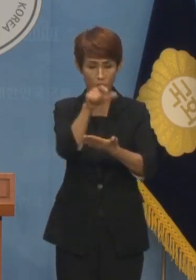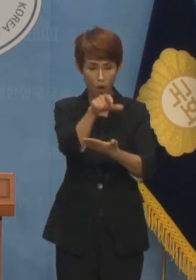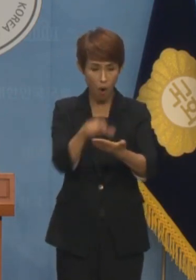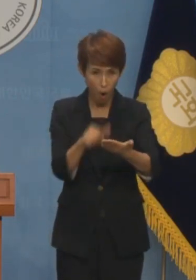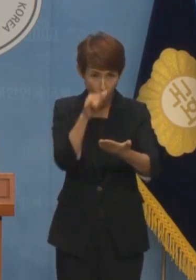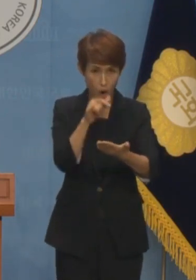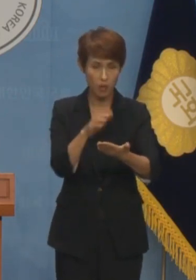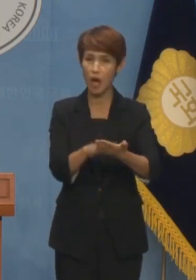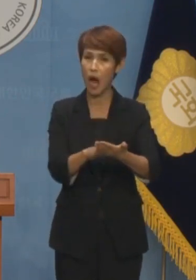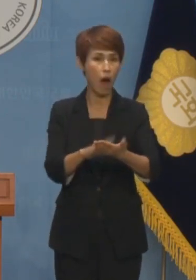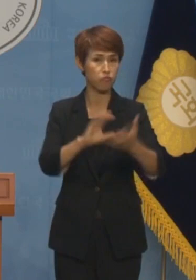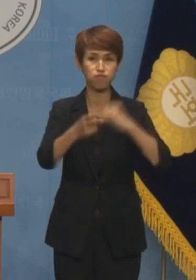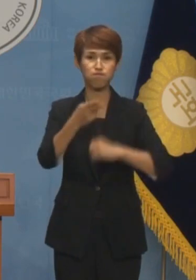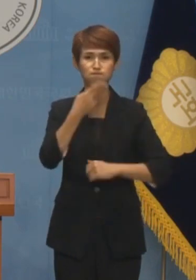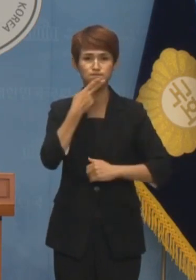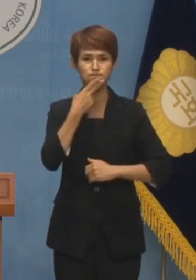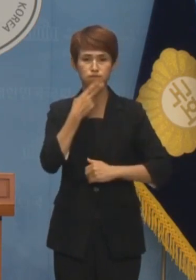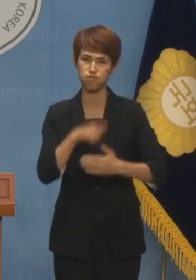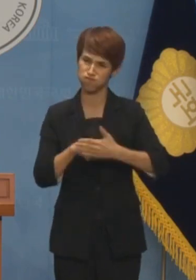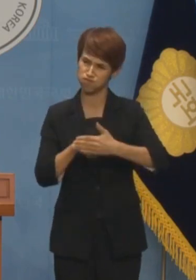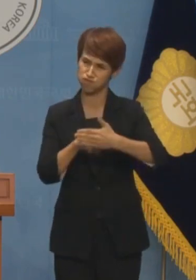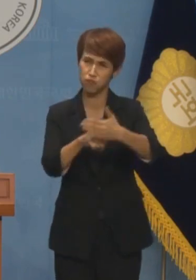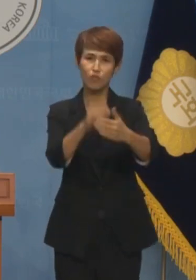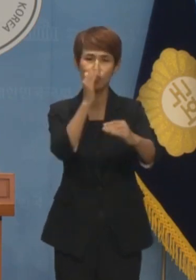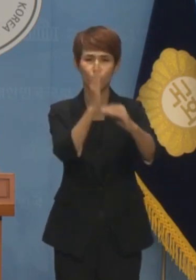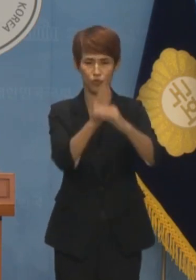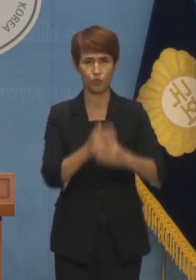없이 그저 폭주만 하고 있습니다.